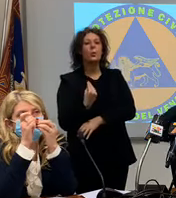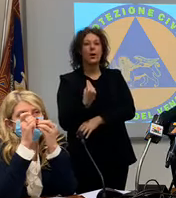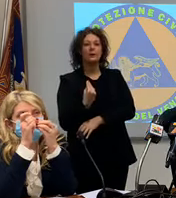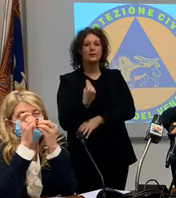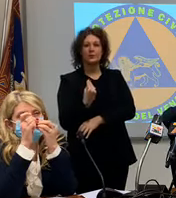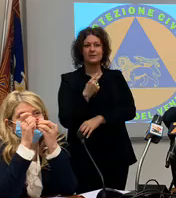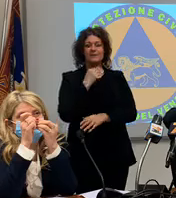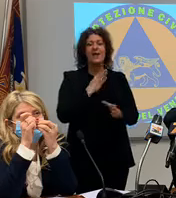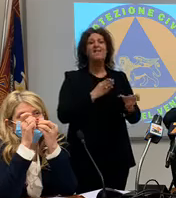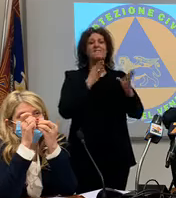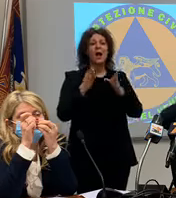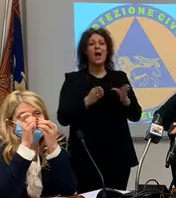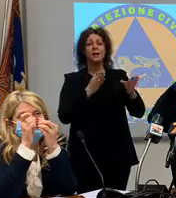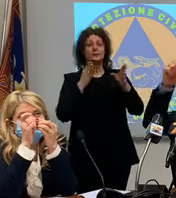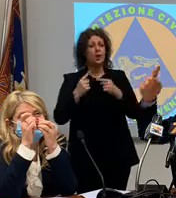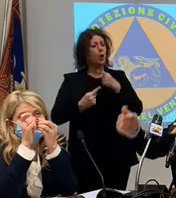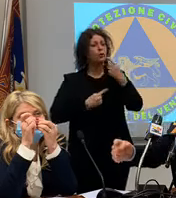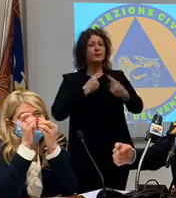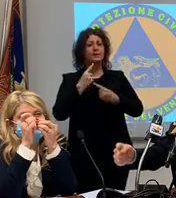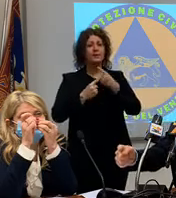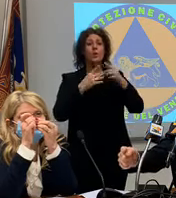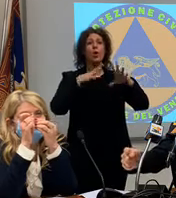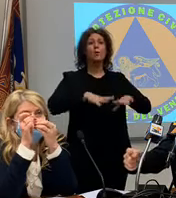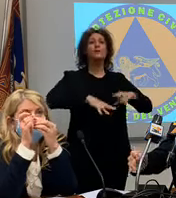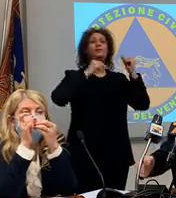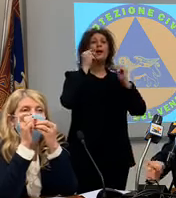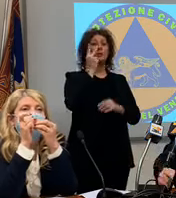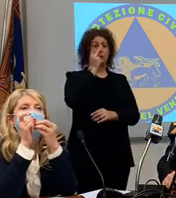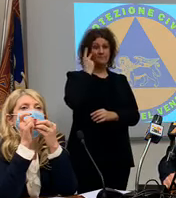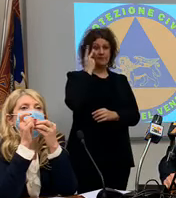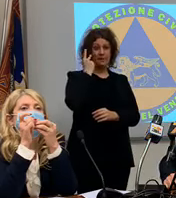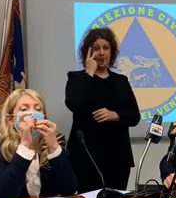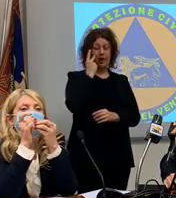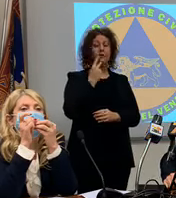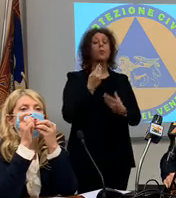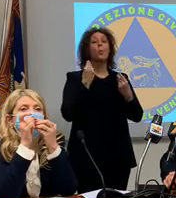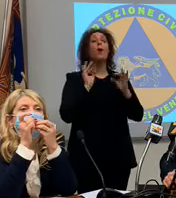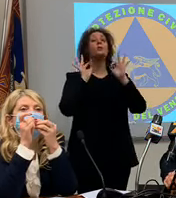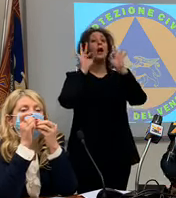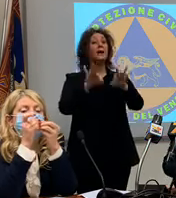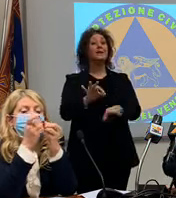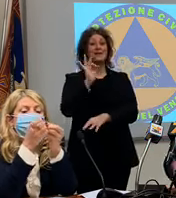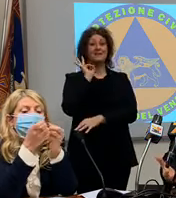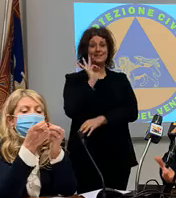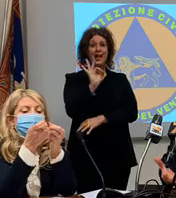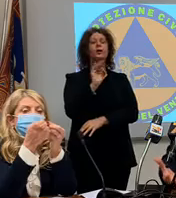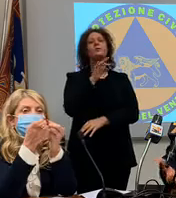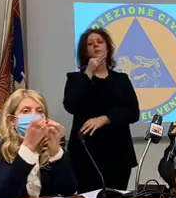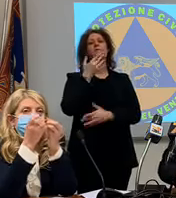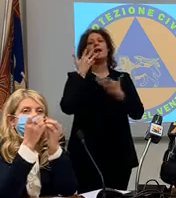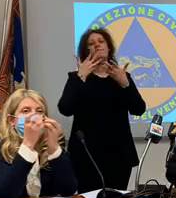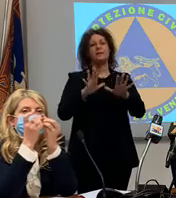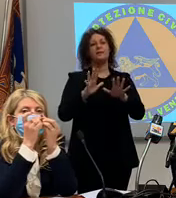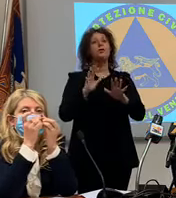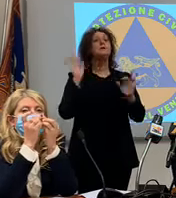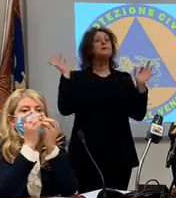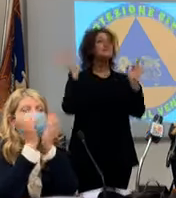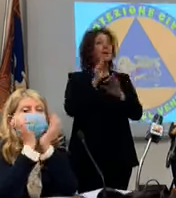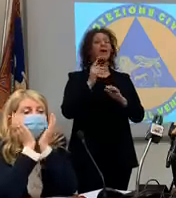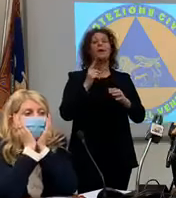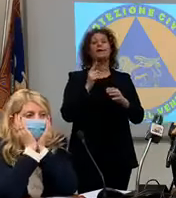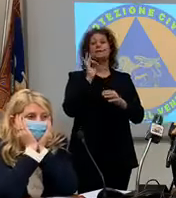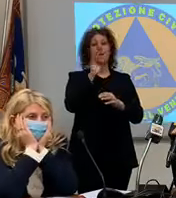è iniziata a febbraio e finirà quando andremo a zero perché se non va a zero vuol dire che il virus c'è